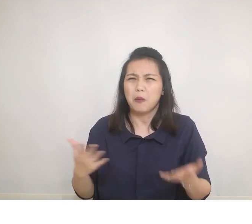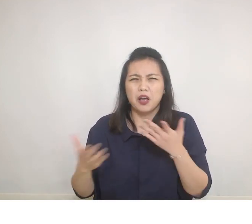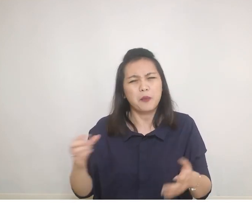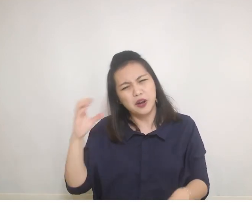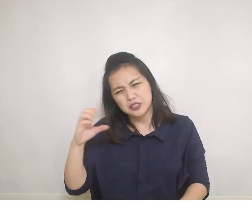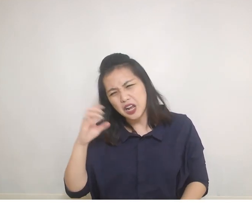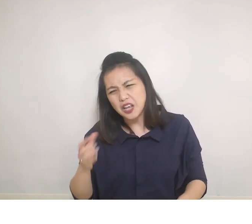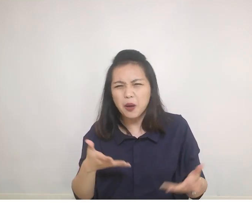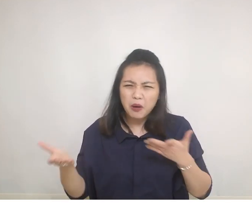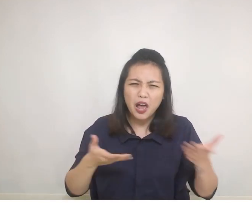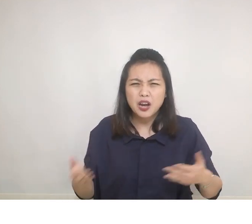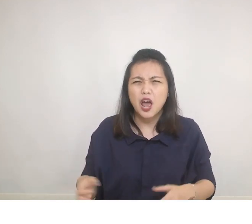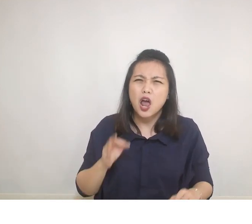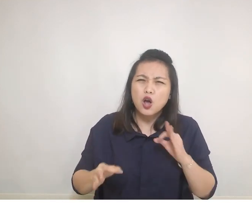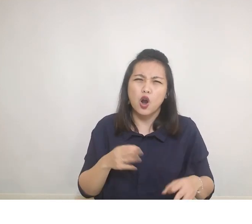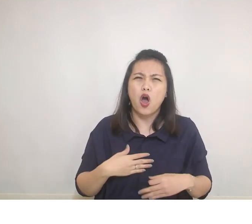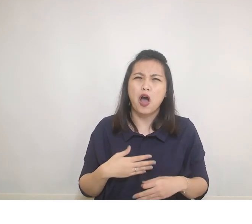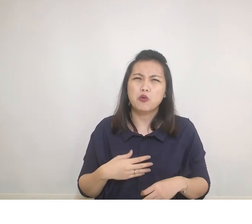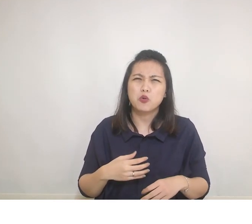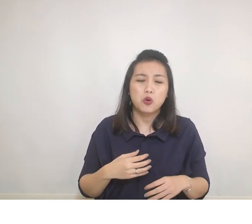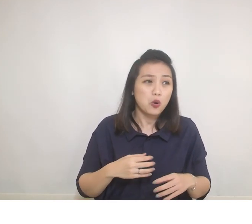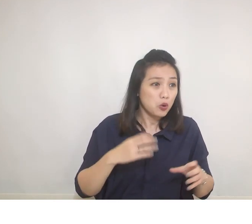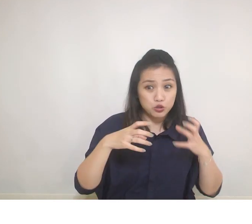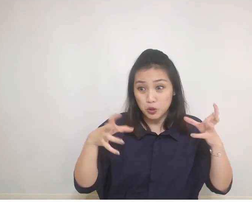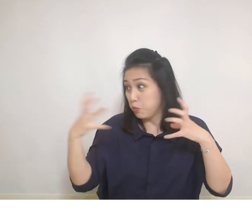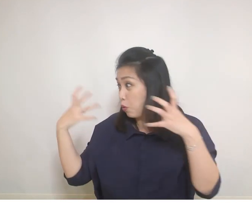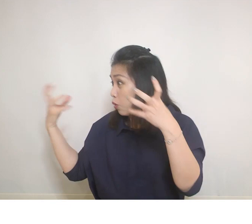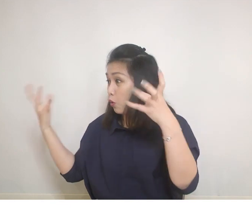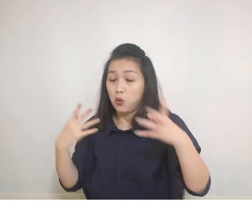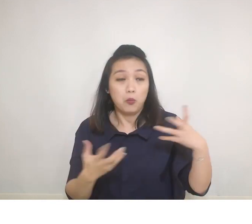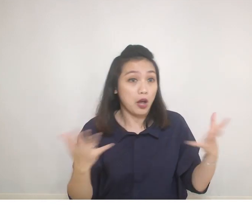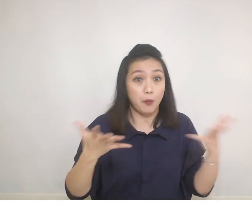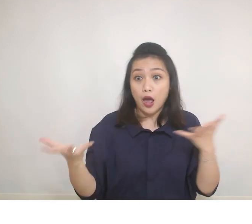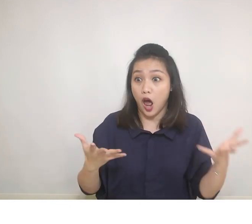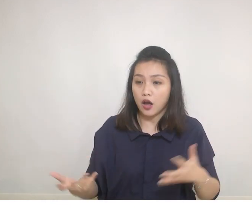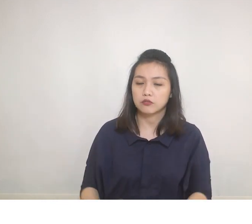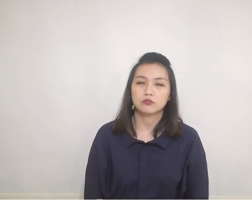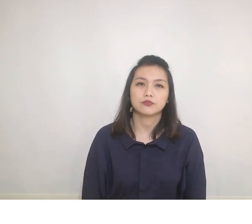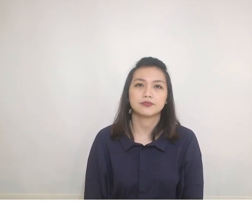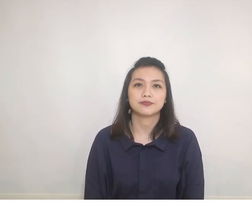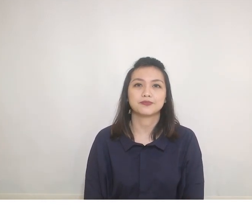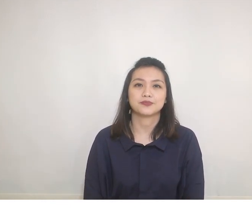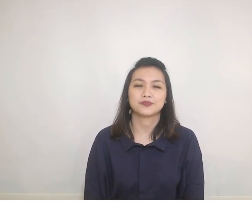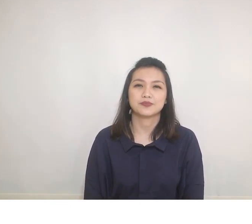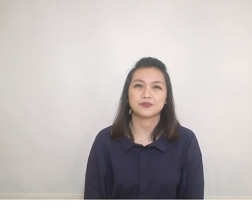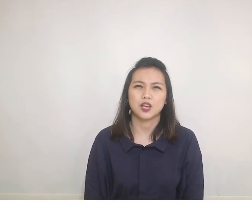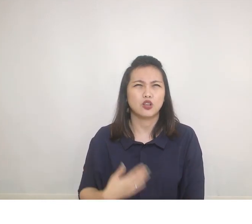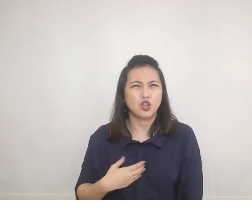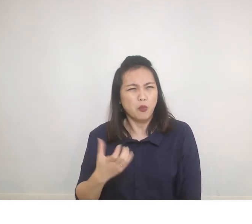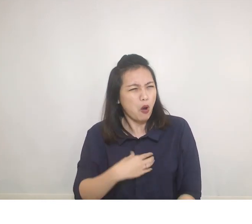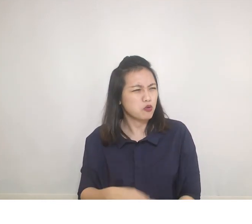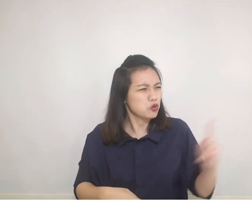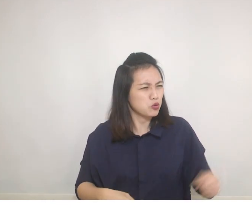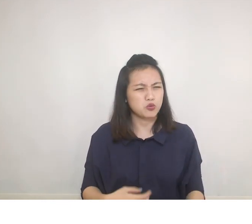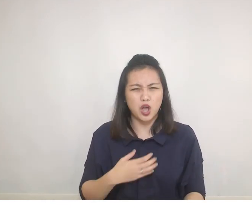baru pemikirannya tadi gak dapat apa-apa. Ada orang-orang yang datang ke CG hanya untuk mencari untuk dirinya sendiri.